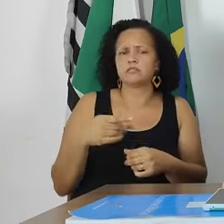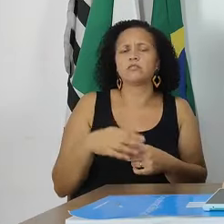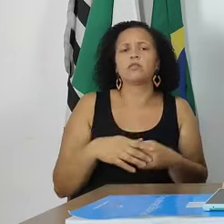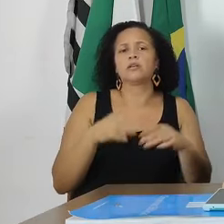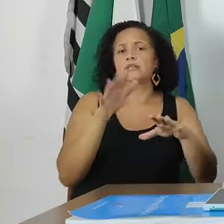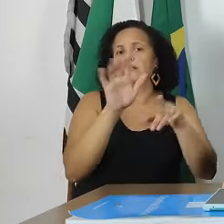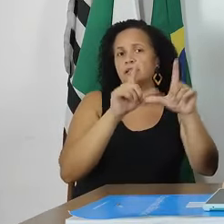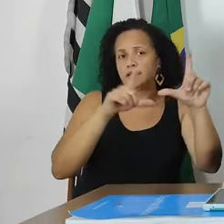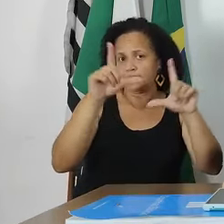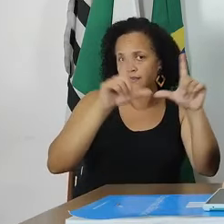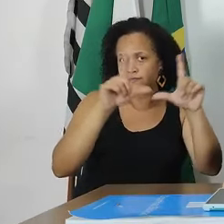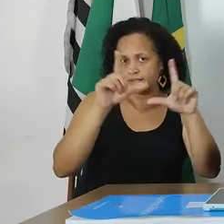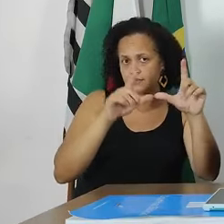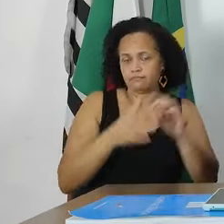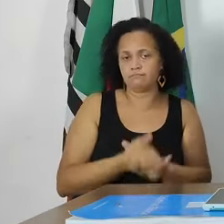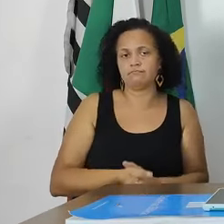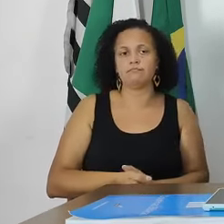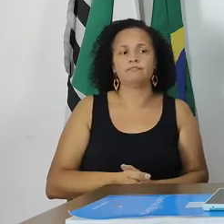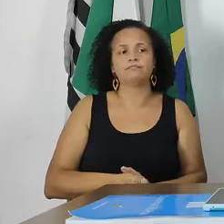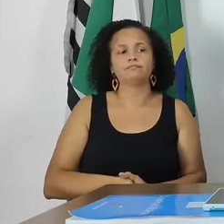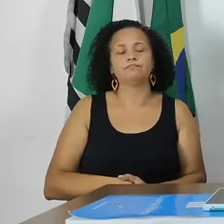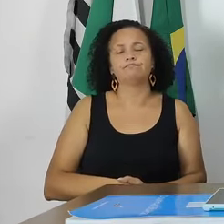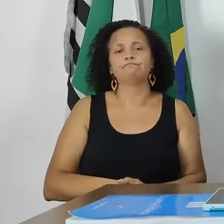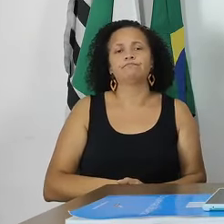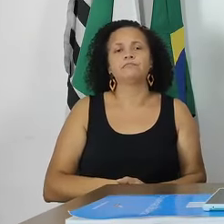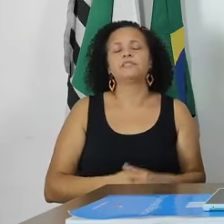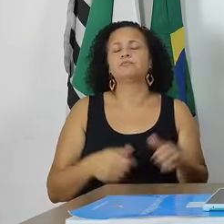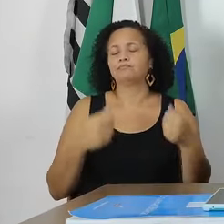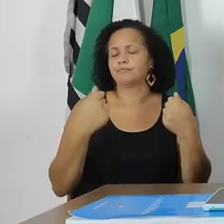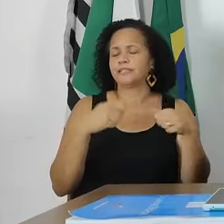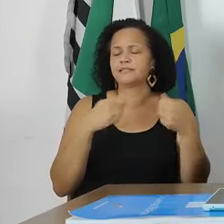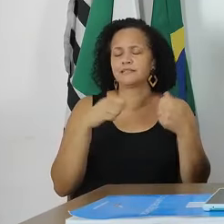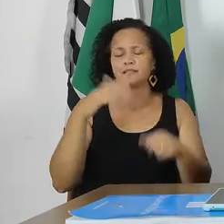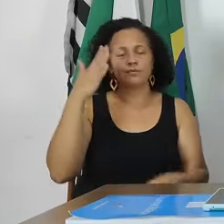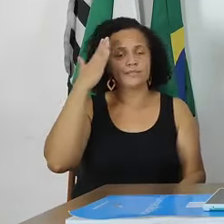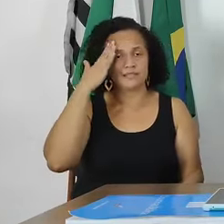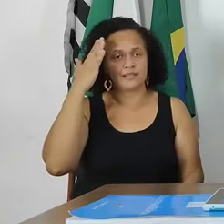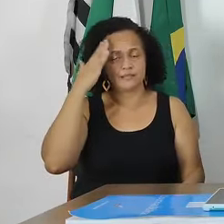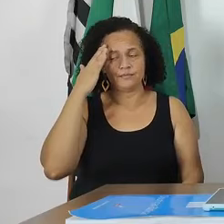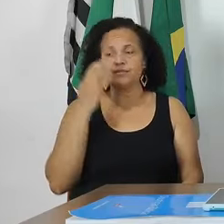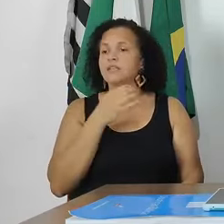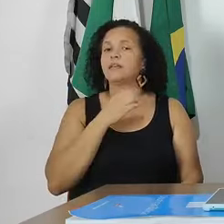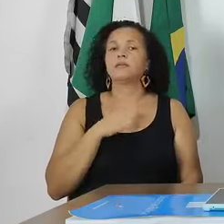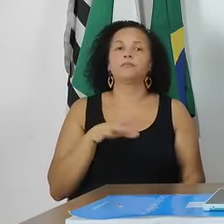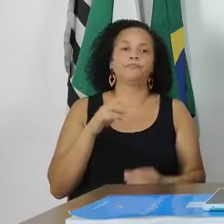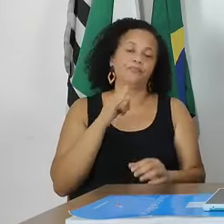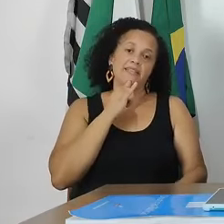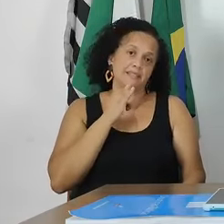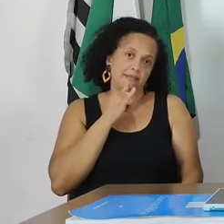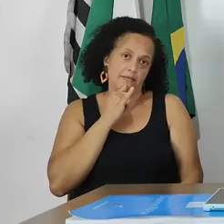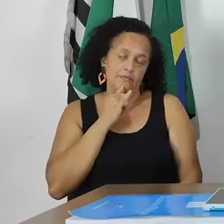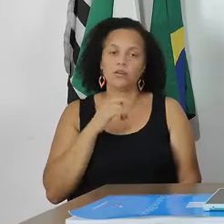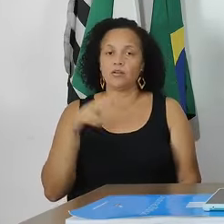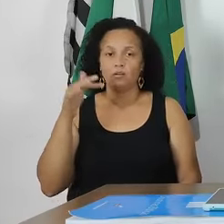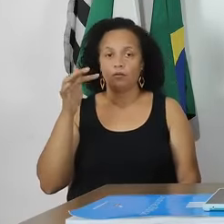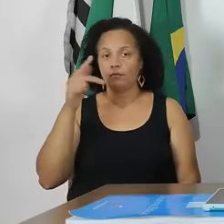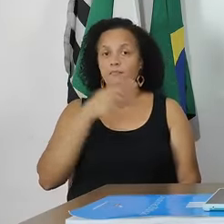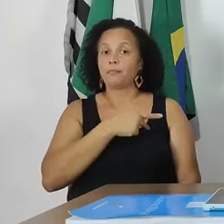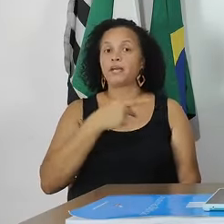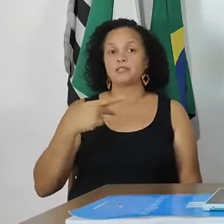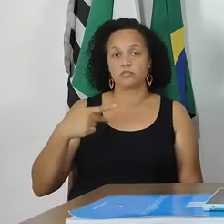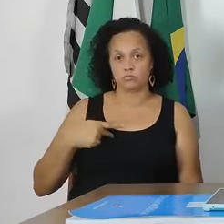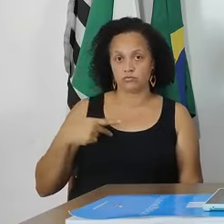um texto de um contexto, né? A gente já ouviu isso o pastor falar, que muitas